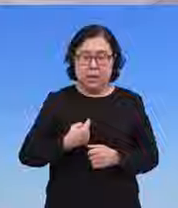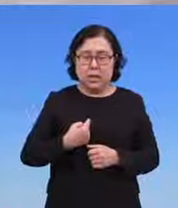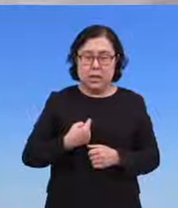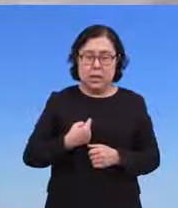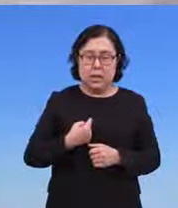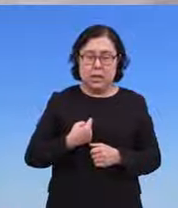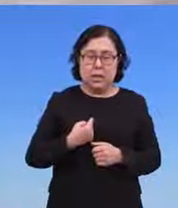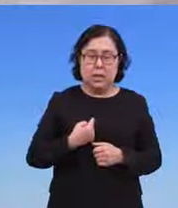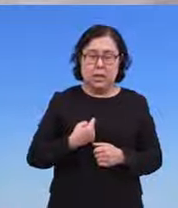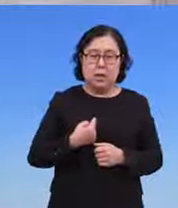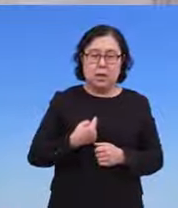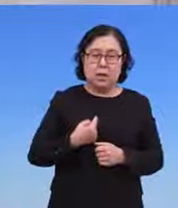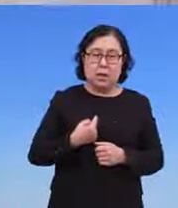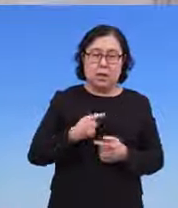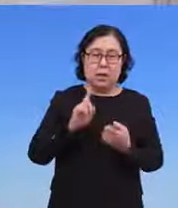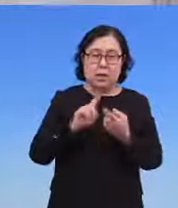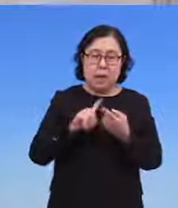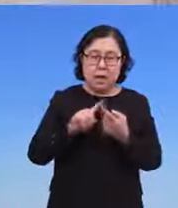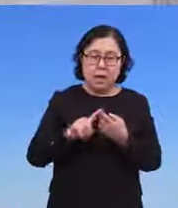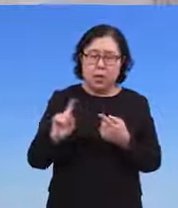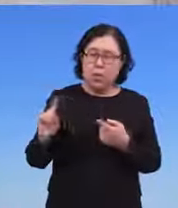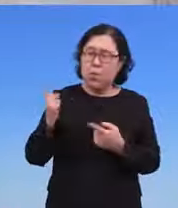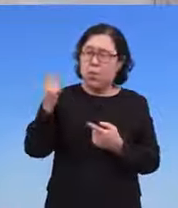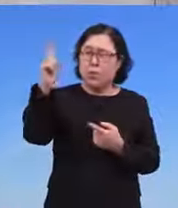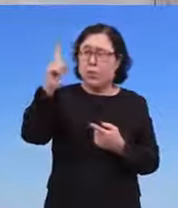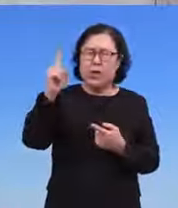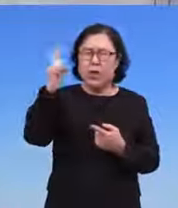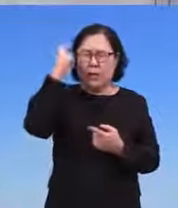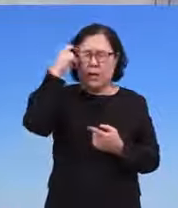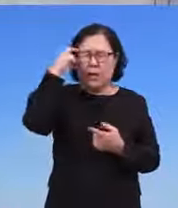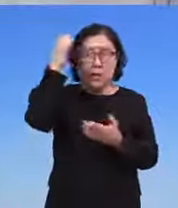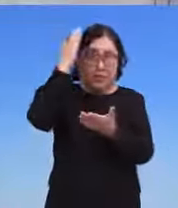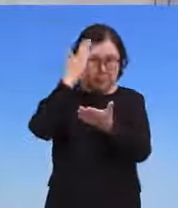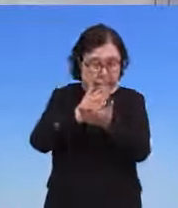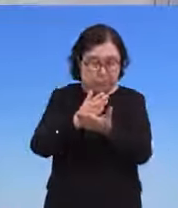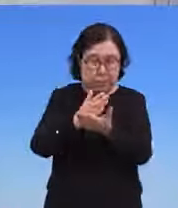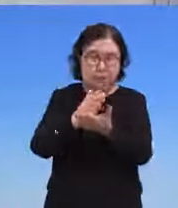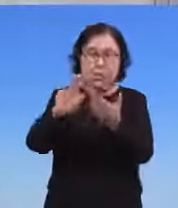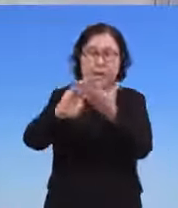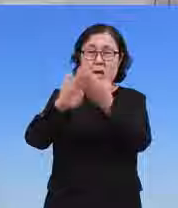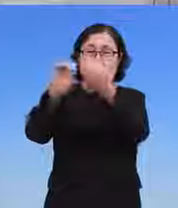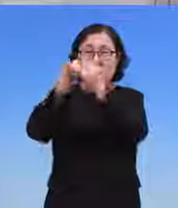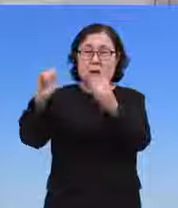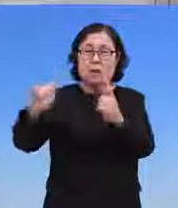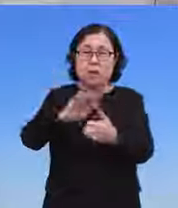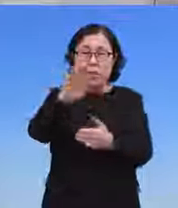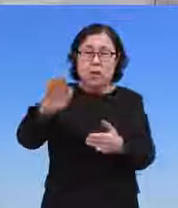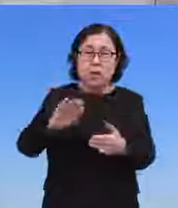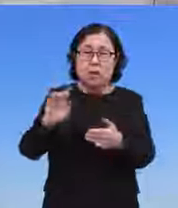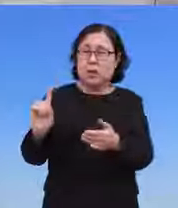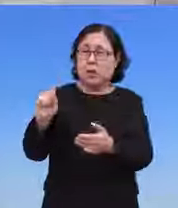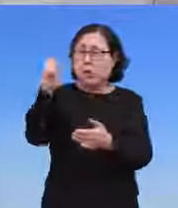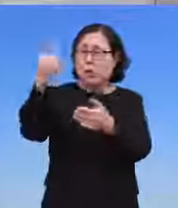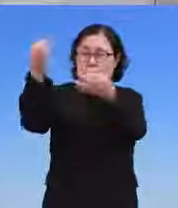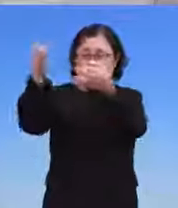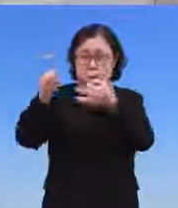여러분, 자기 존재감을 너무 높게 설정했기 때문에 다 상처예요. 사람들은 우리를 그렇게 높게 안